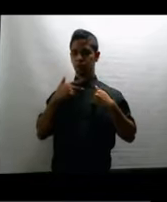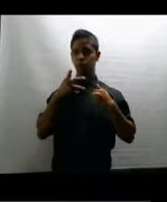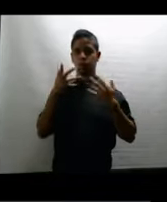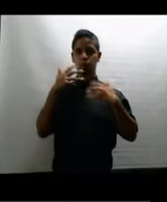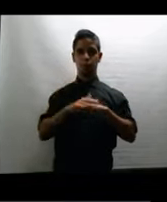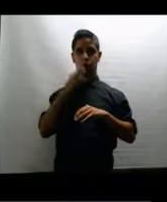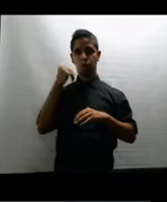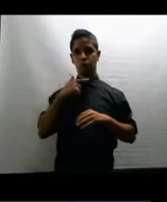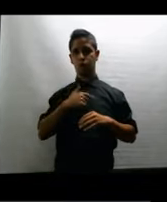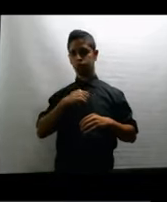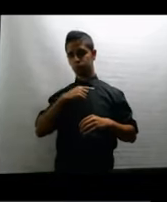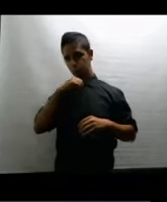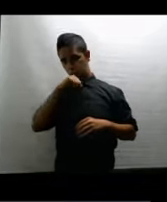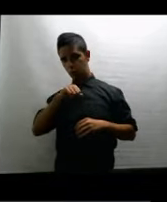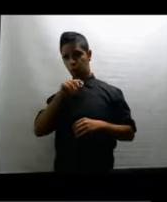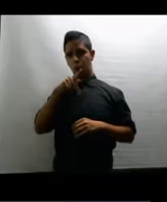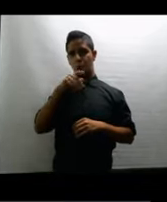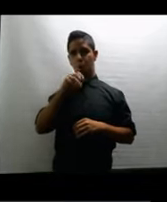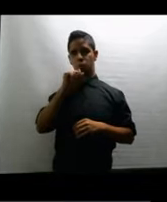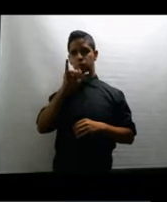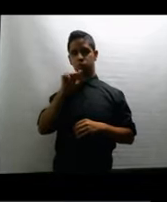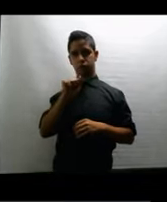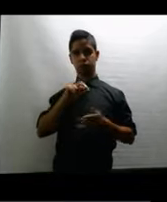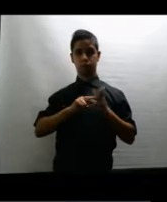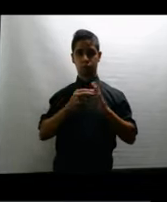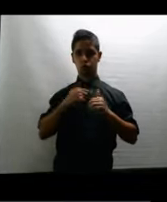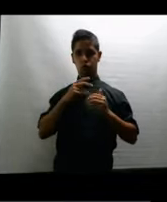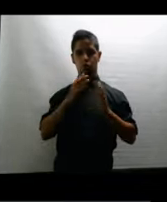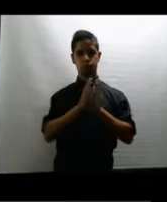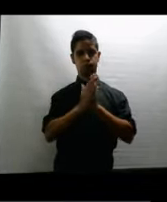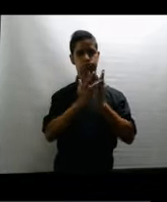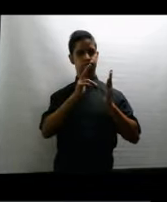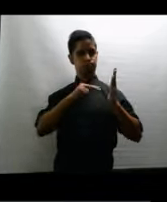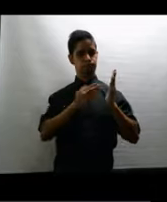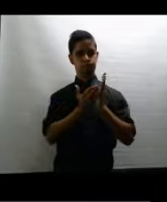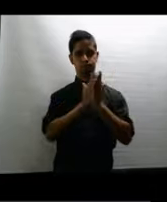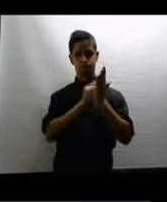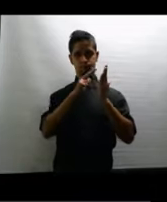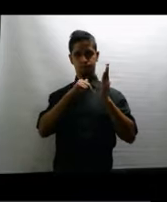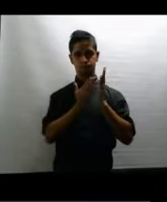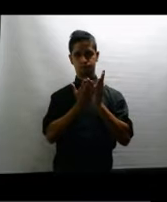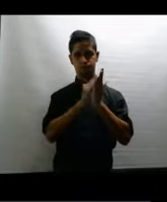me gusta mucho la poesía. Así que yo leo mucho, pues yo leo mucha poesía.